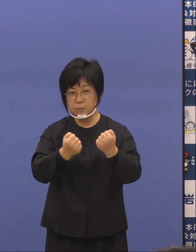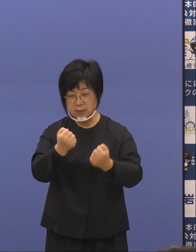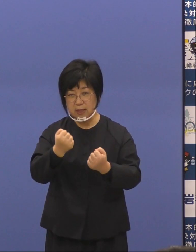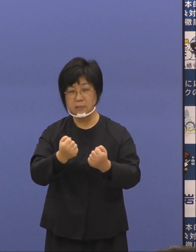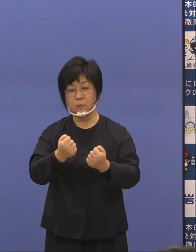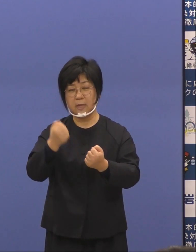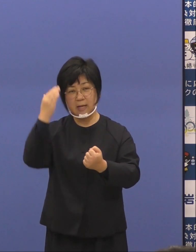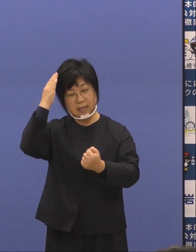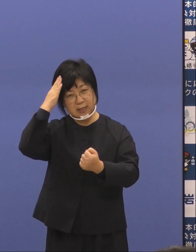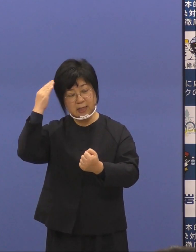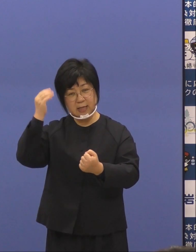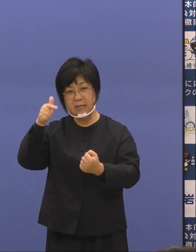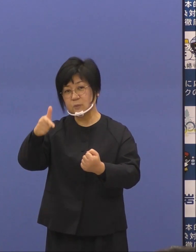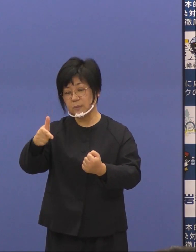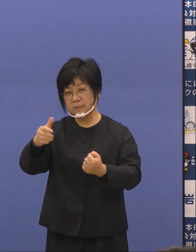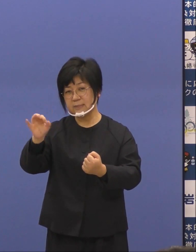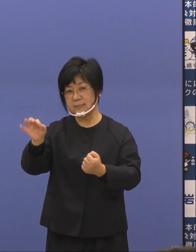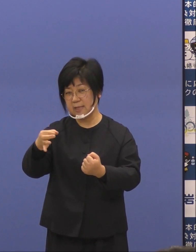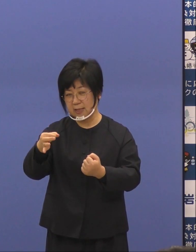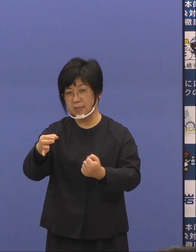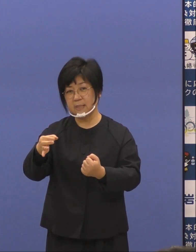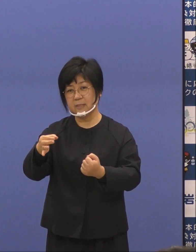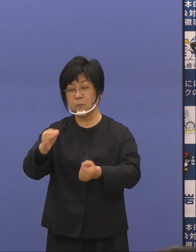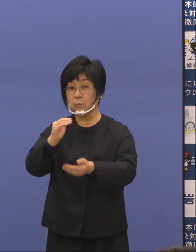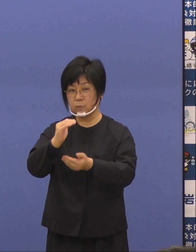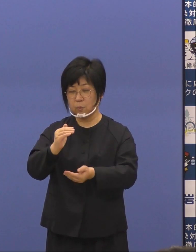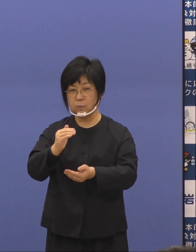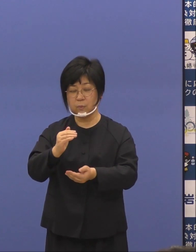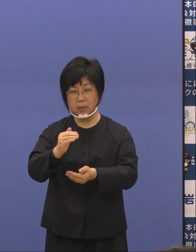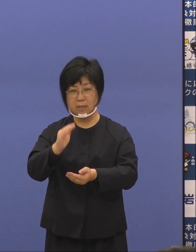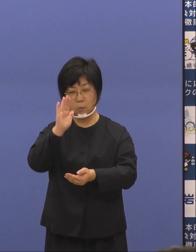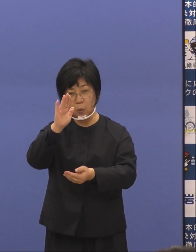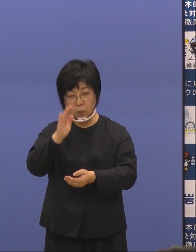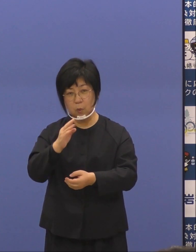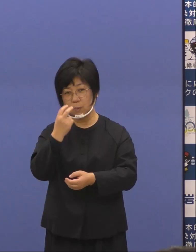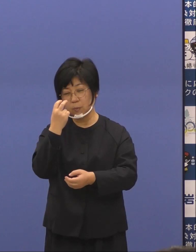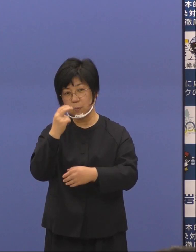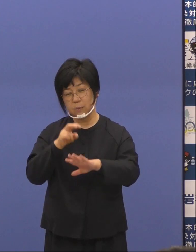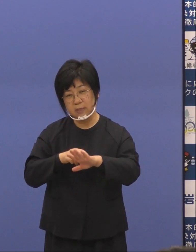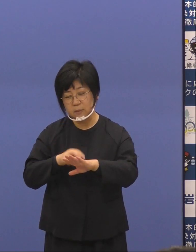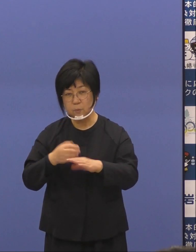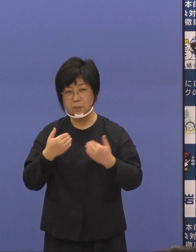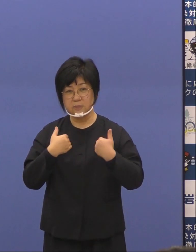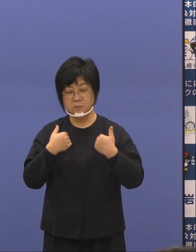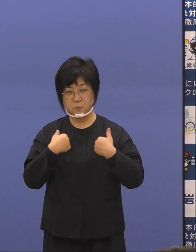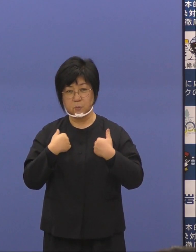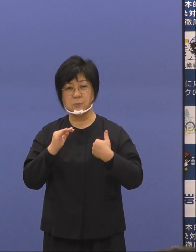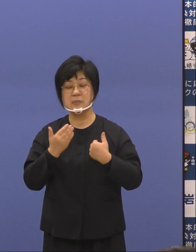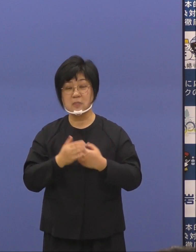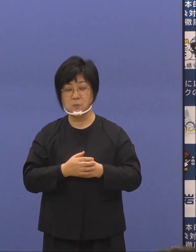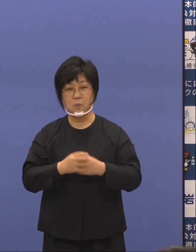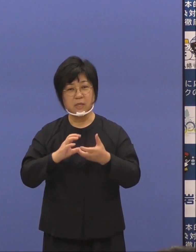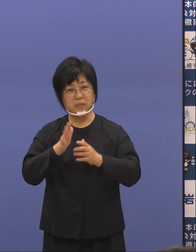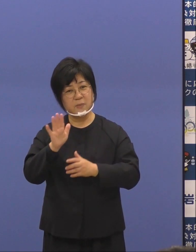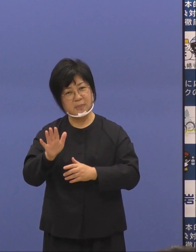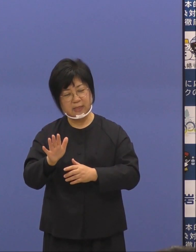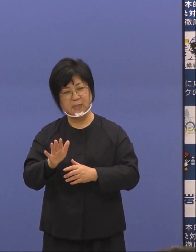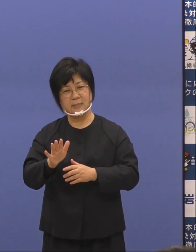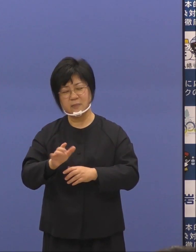で、今後の税制度について検討されるべきところですが、なかなか岩手にとっては厳しい